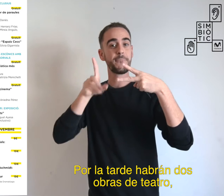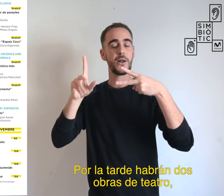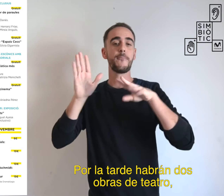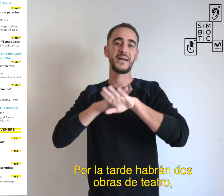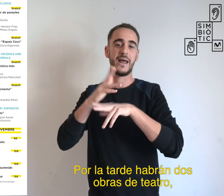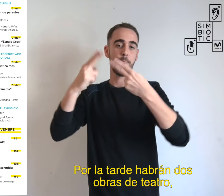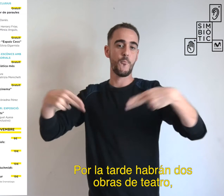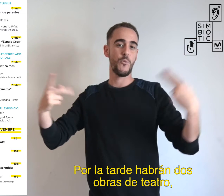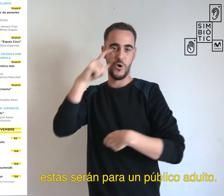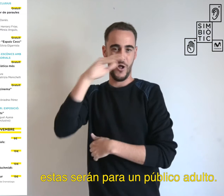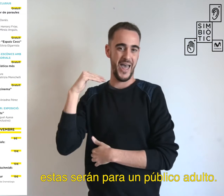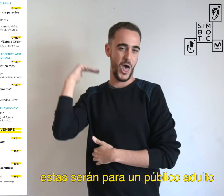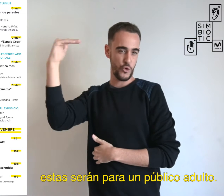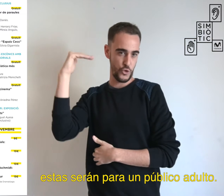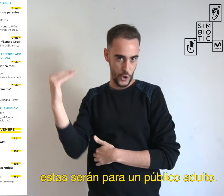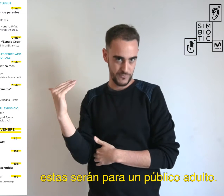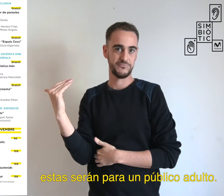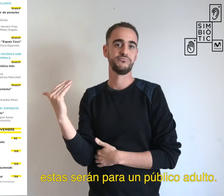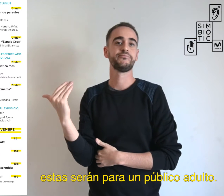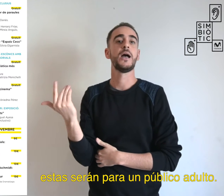teatro. Estas serán para un público adulto.